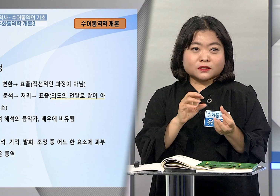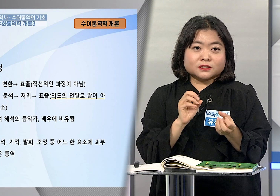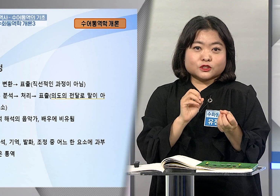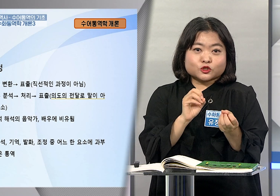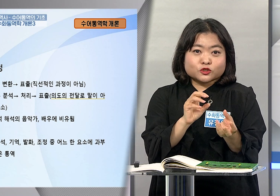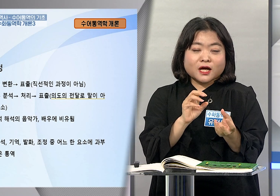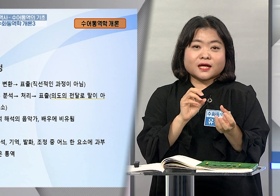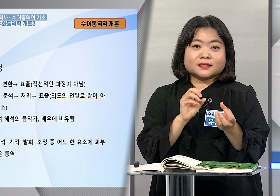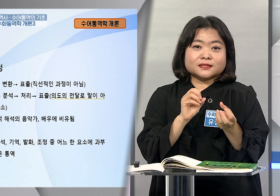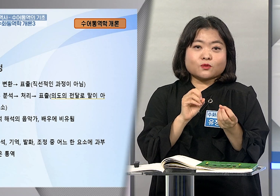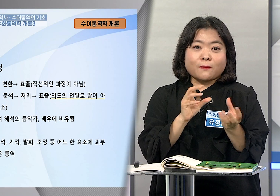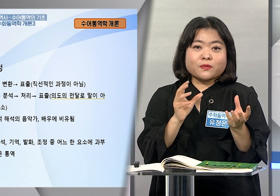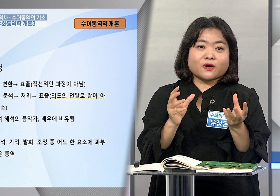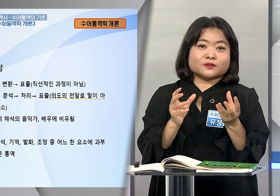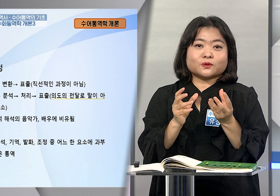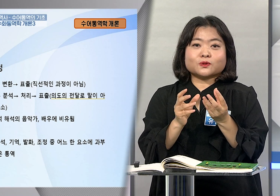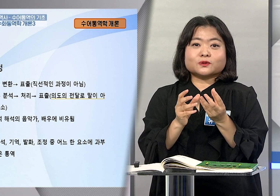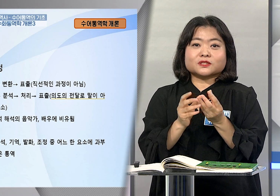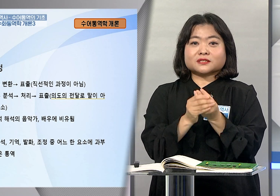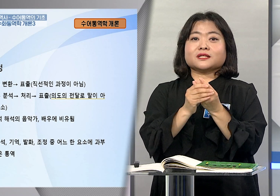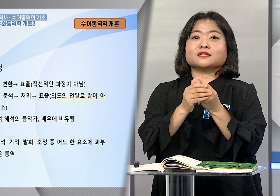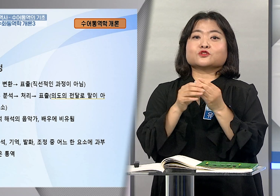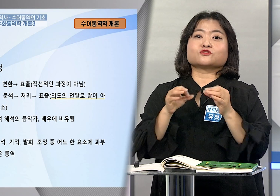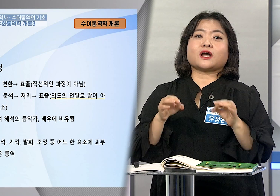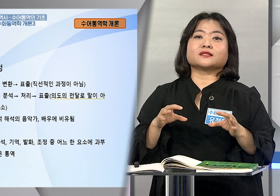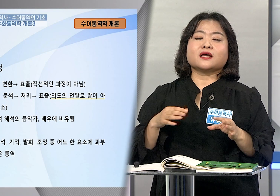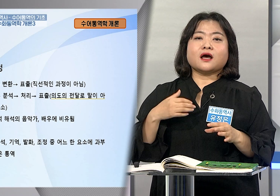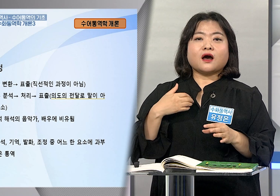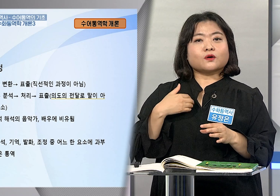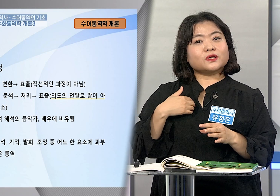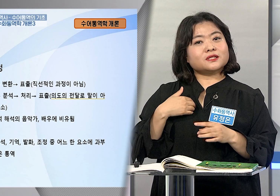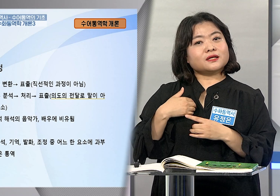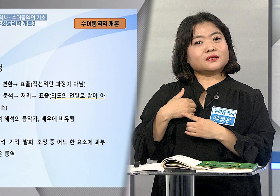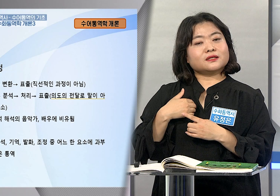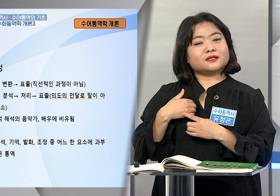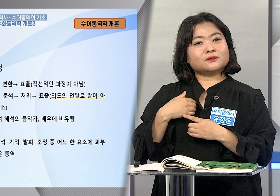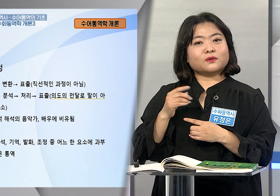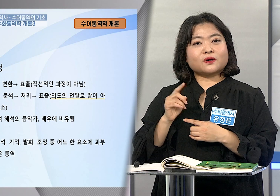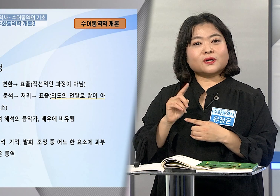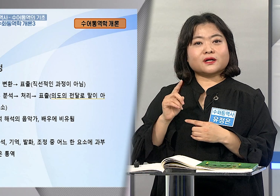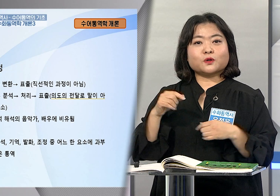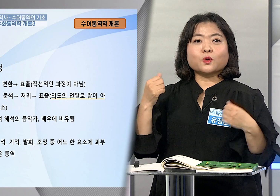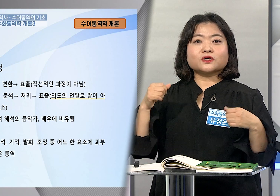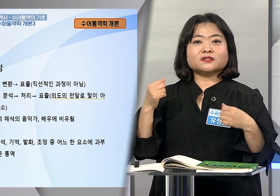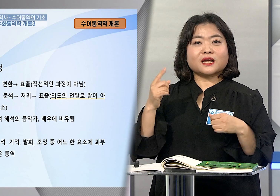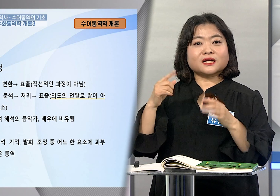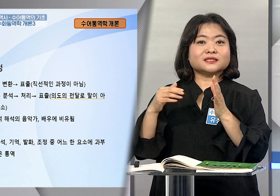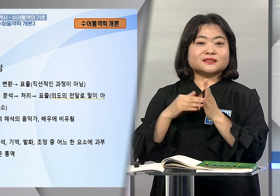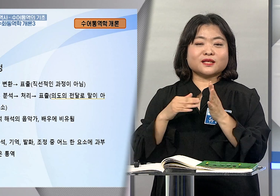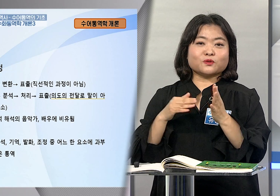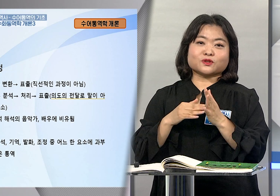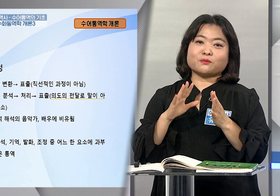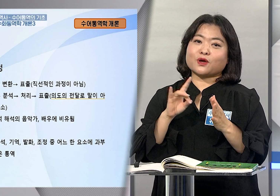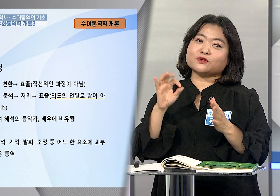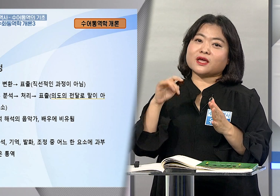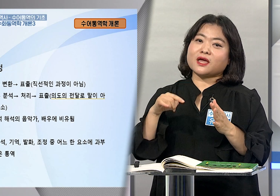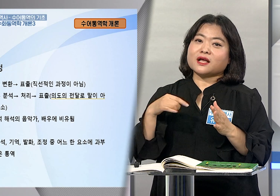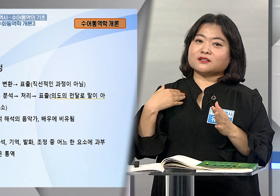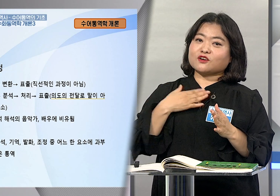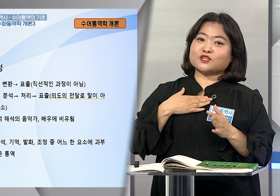그 순간을 완벽한 통역으로 끝내는 순간 굉장히 뭐라고 할까요? 공연을 하나 끝내는 어떤 배우의 그런